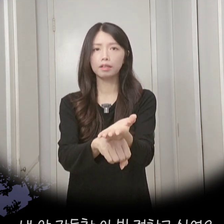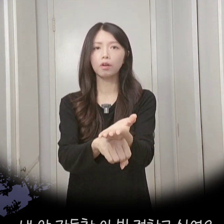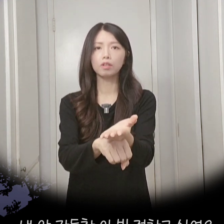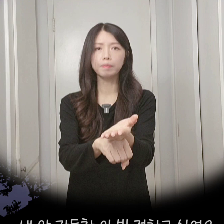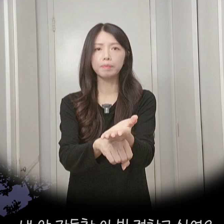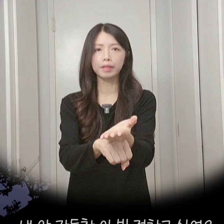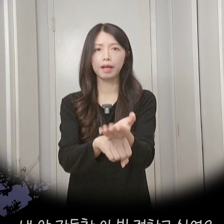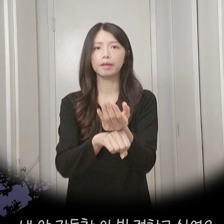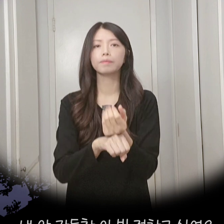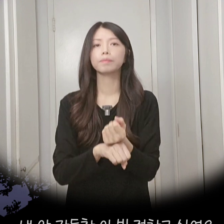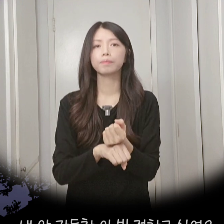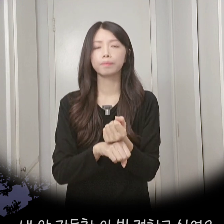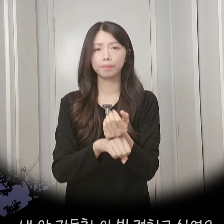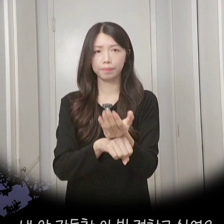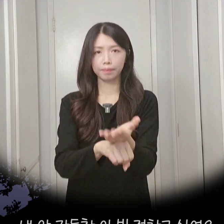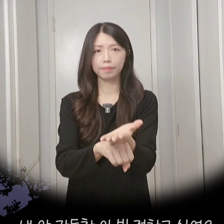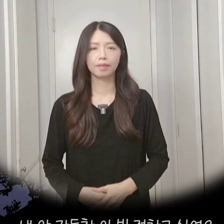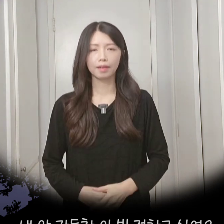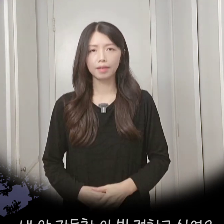전달한다는 그런 의미입니다.